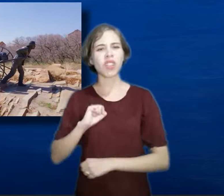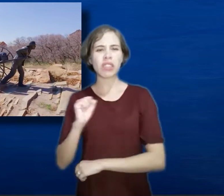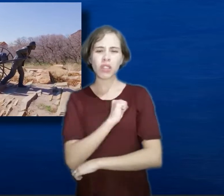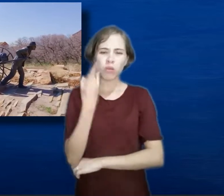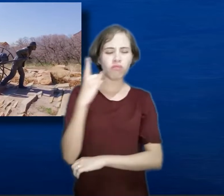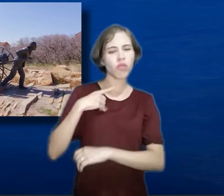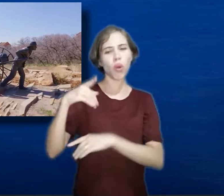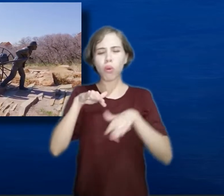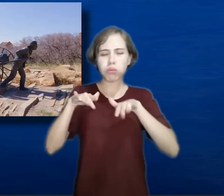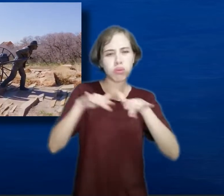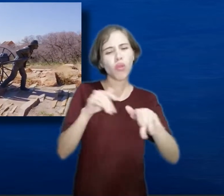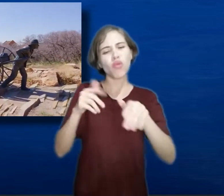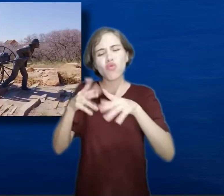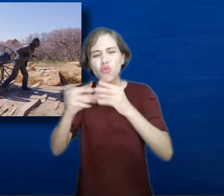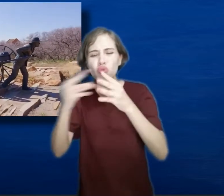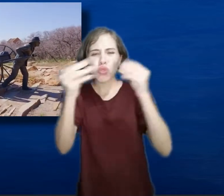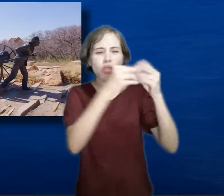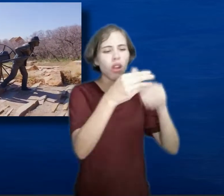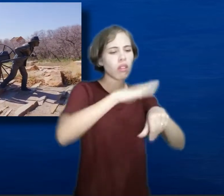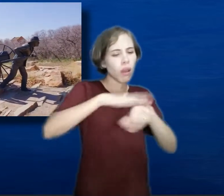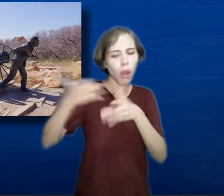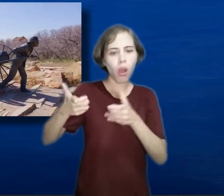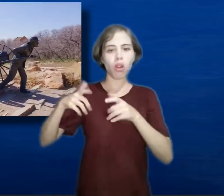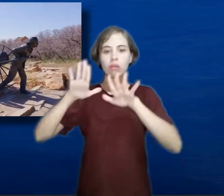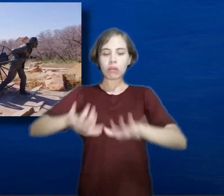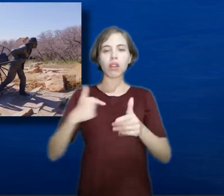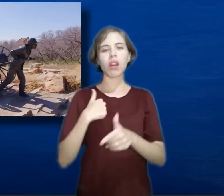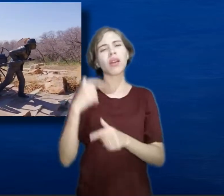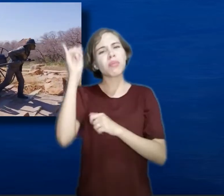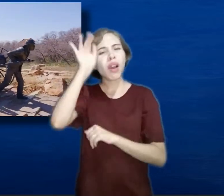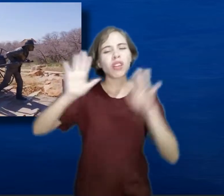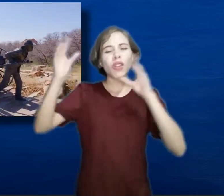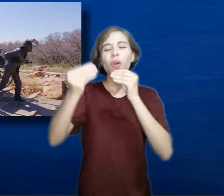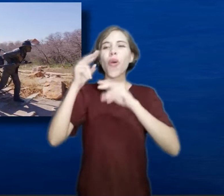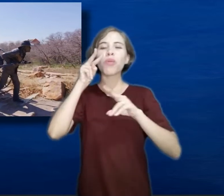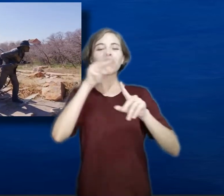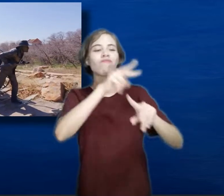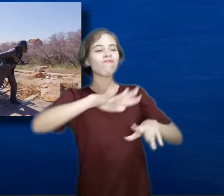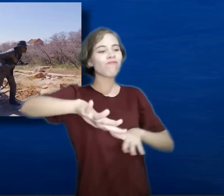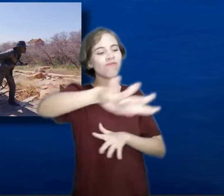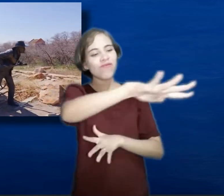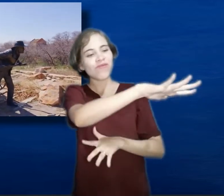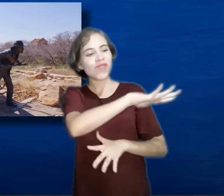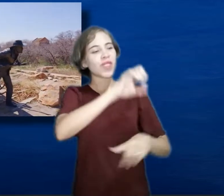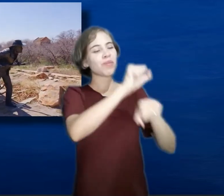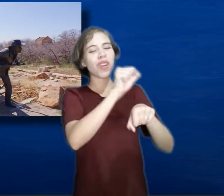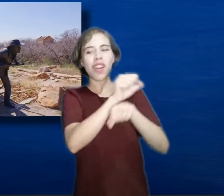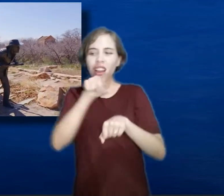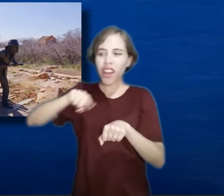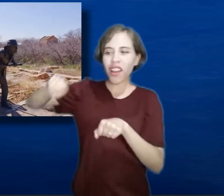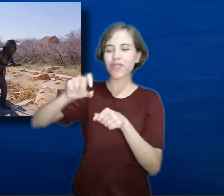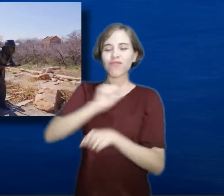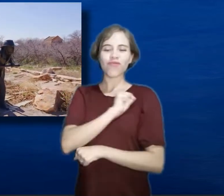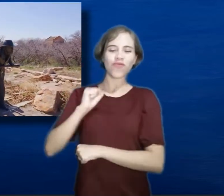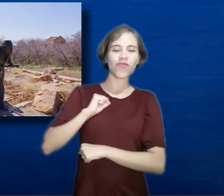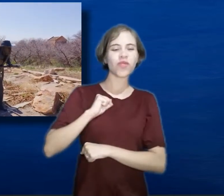Exaustos e maltrapilhos, aqueles primeiros santos dos últimos dias fugiram de ferozes perseguições para se estabelecerem neste vale.